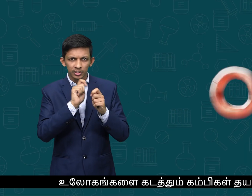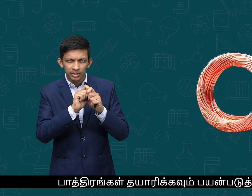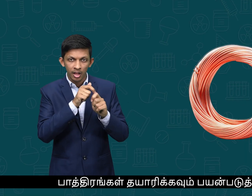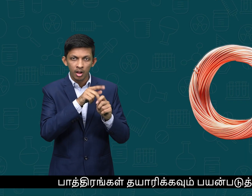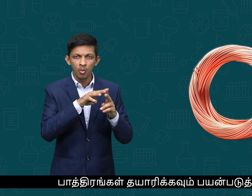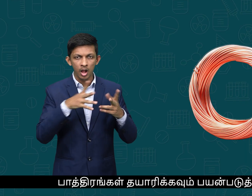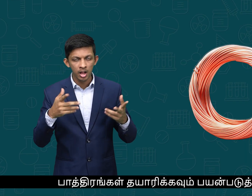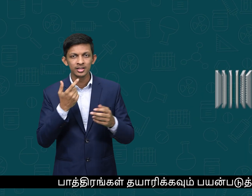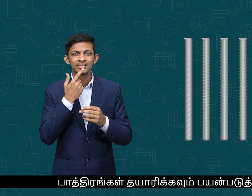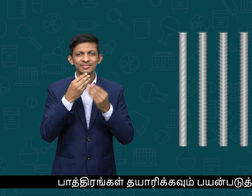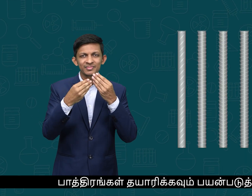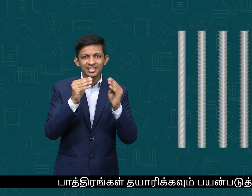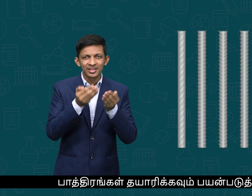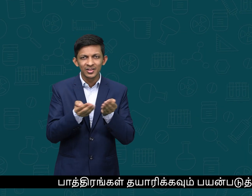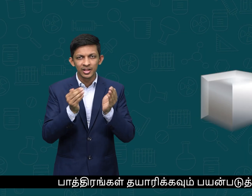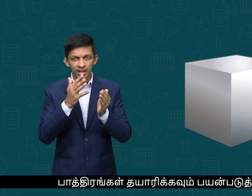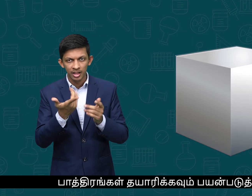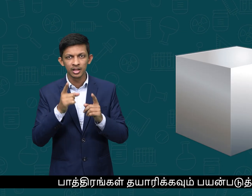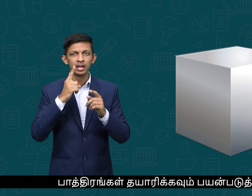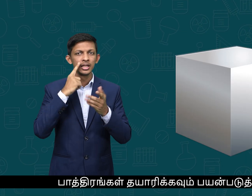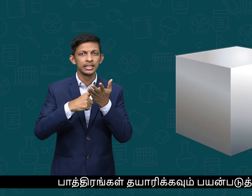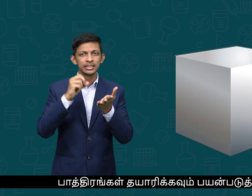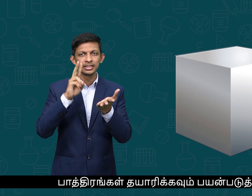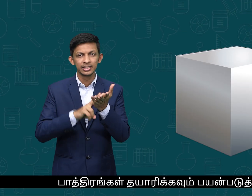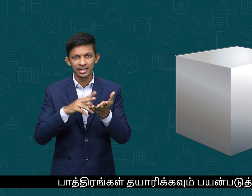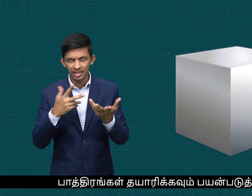தயாரிக்கவும், பாத்திரங்கள் தயாரிக்கவும் பயன்படுத்துகிறோம்.